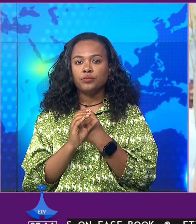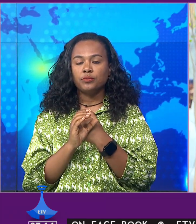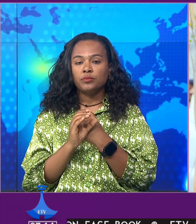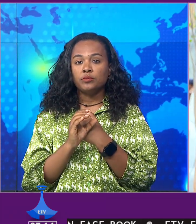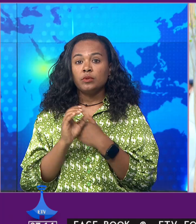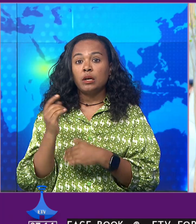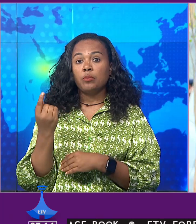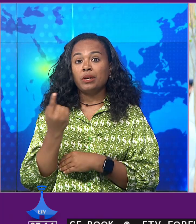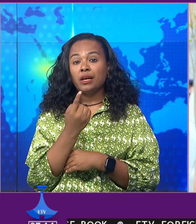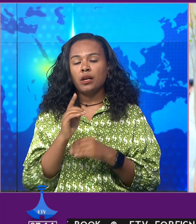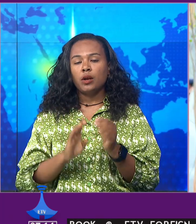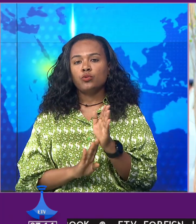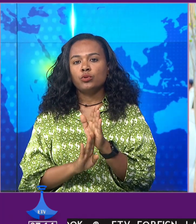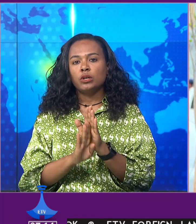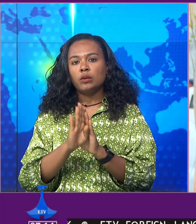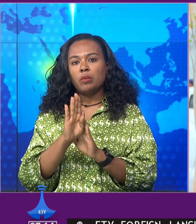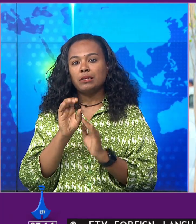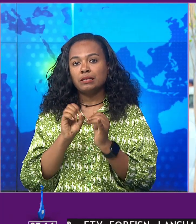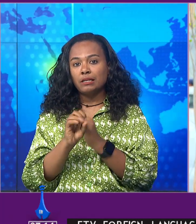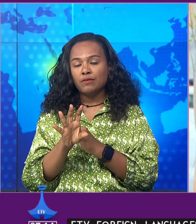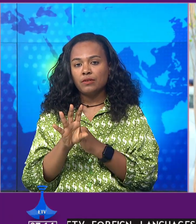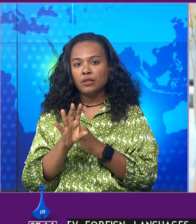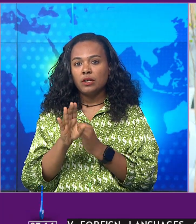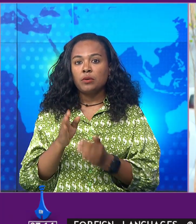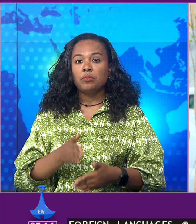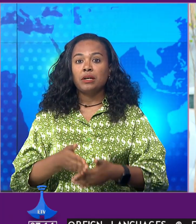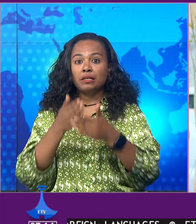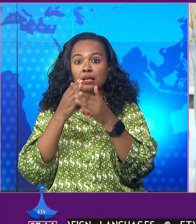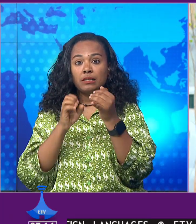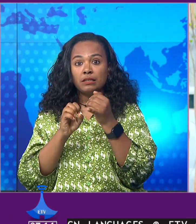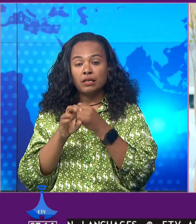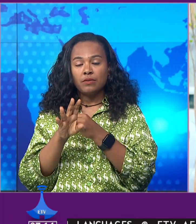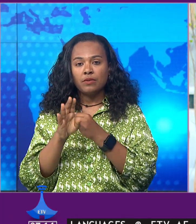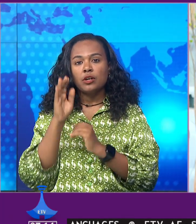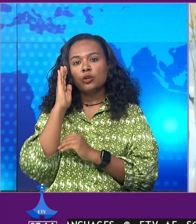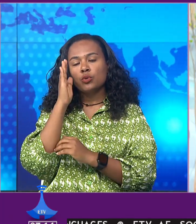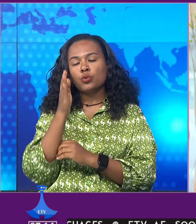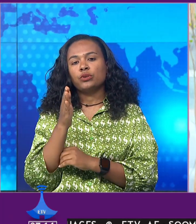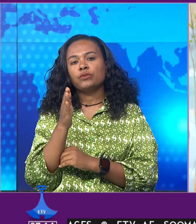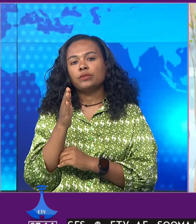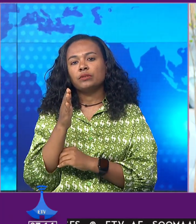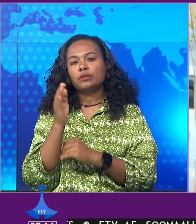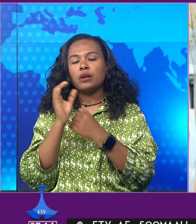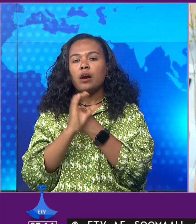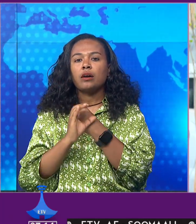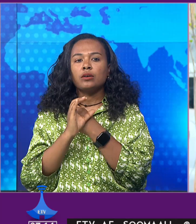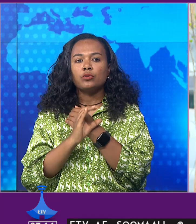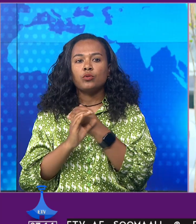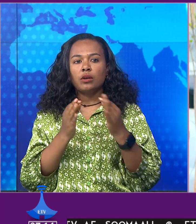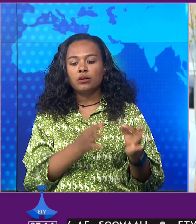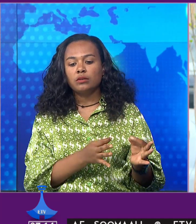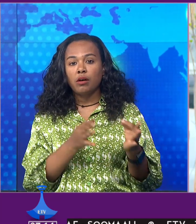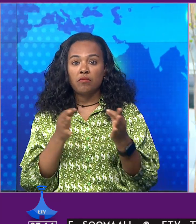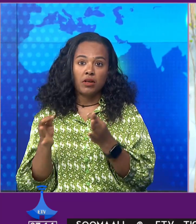በያንዳንዱ በልማት ዘርፍ በእድገት ዘርፍ የወደፊት የአገሪቷን ጣፋንታ